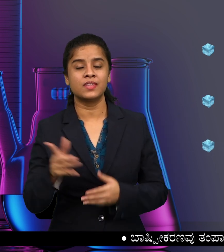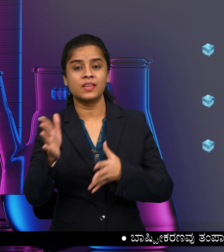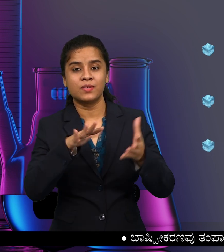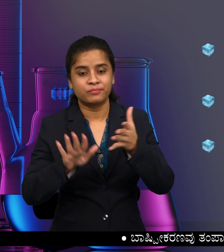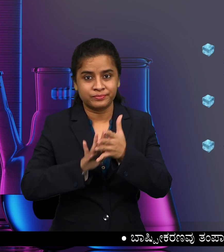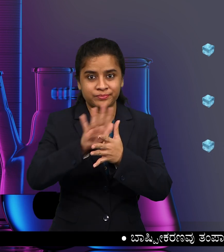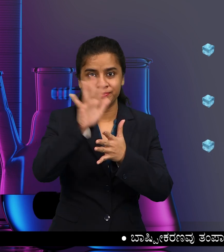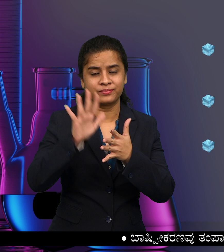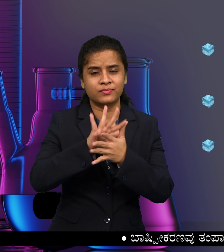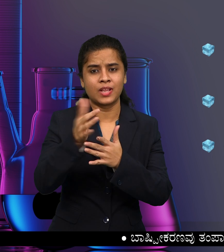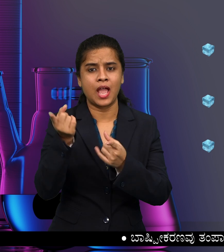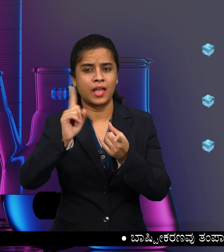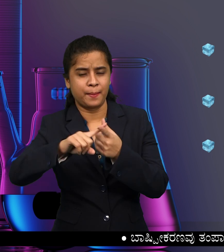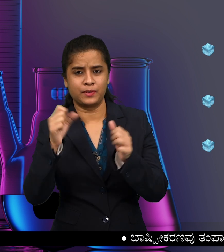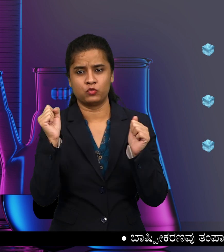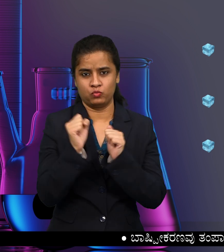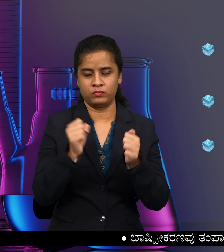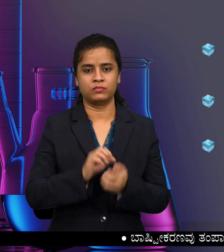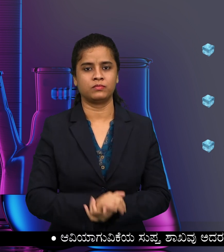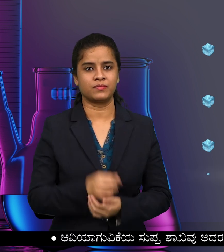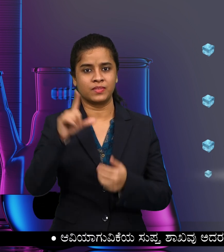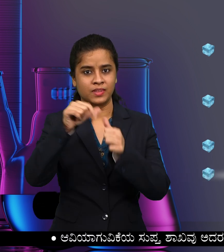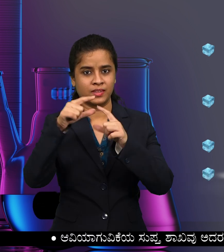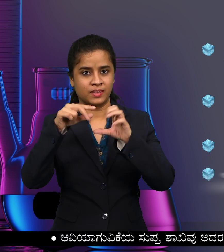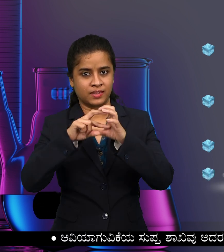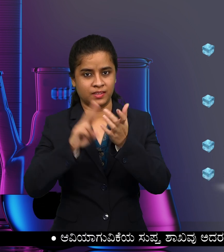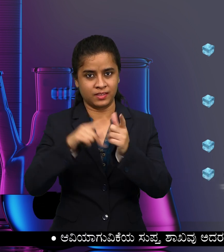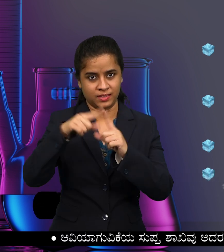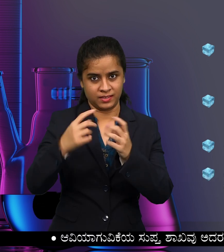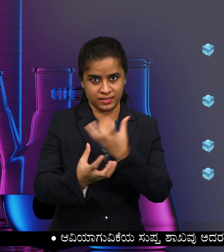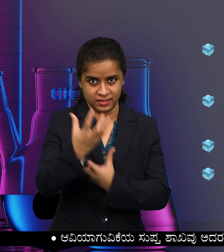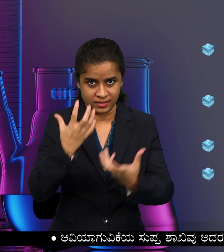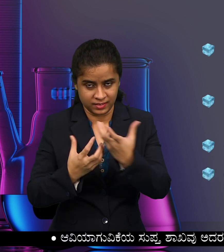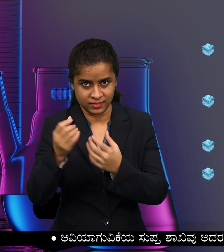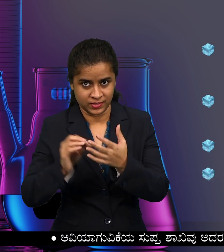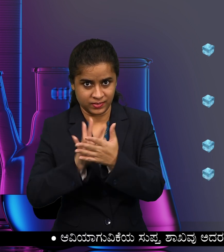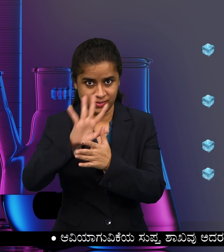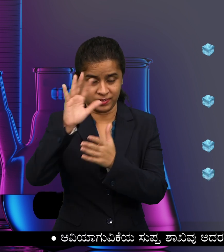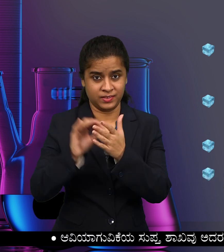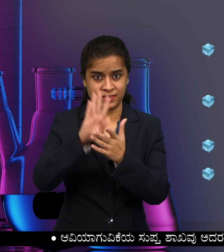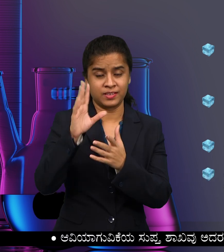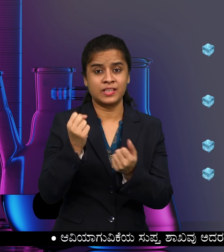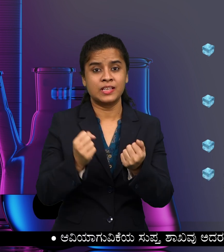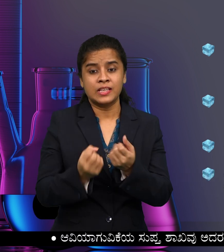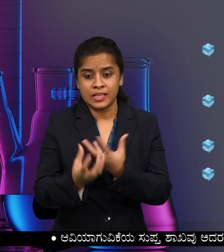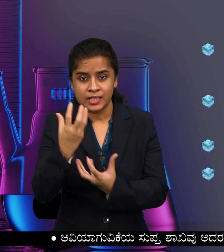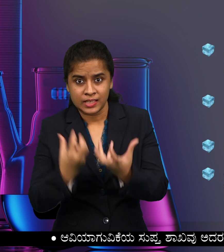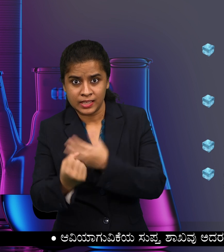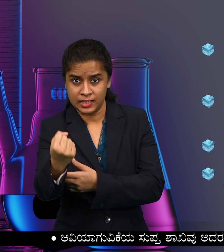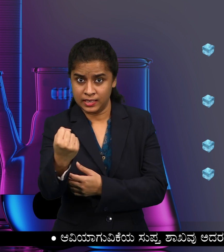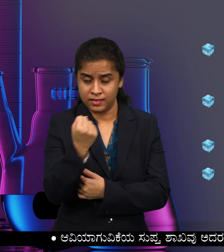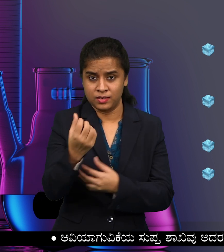ಬಾಷ್ಪೀಕರಣವು ತಂಪಾಗುವಿಕೆಯನ್ನು ಉಂಟುಮಾಡುತ್ತದೆ. ಆವಿಯಾಗುವಿಕೆಯ ಸುಪ್ತ ಶಾಖವು ಅದರ ಕುದಿಯುವ